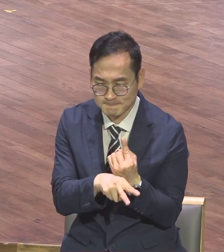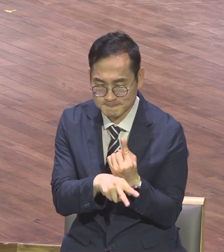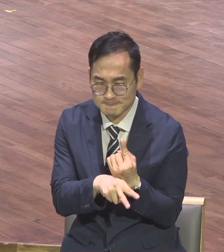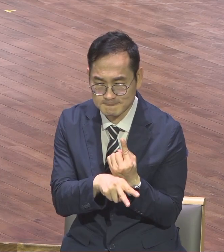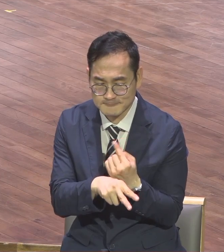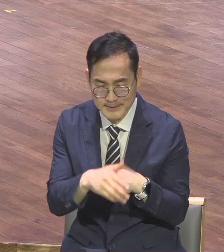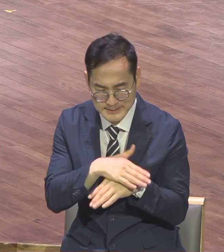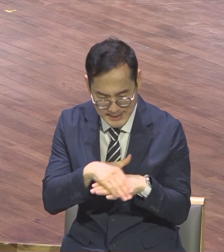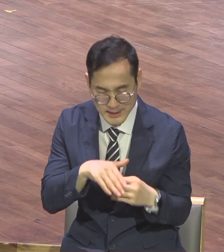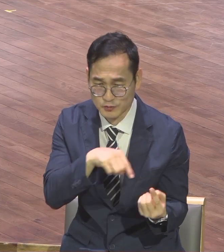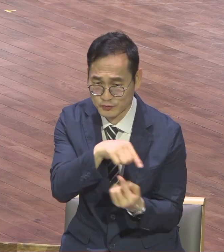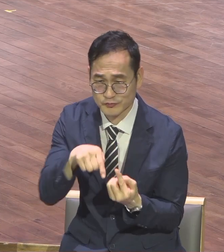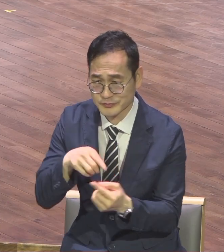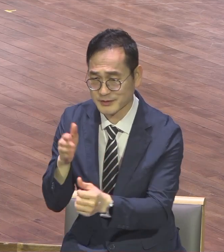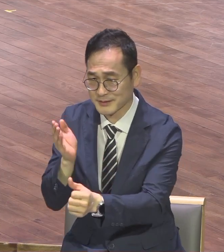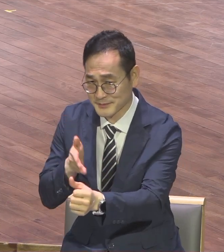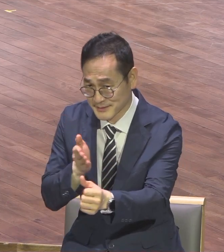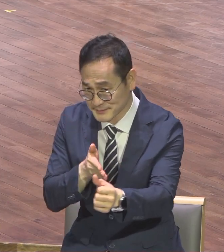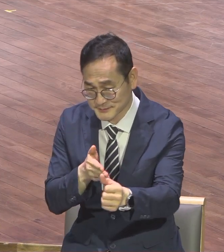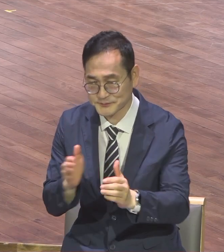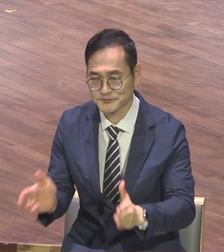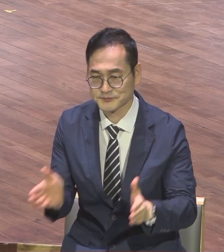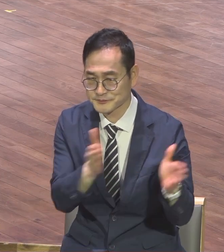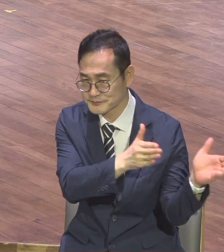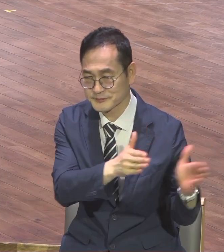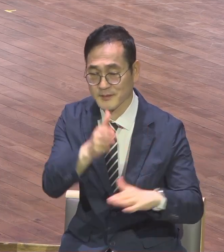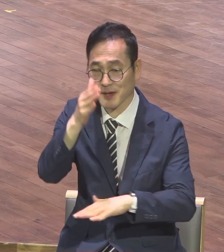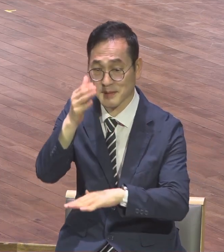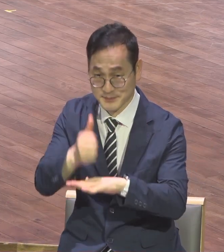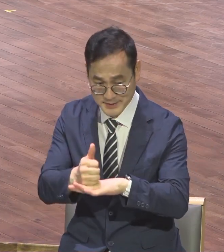되기를 주님으로 축복합니다. 네, 결론입니다.